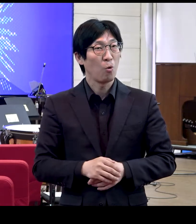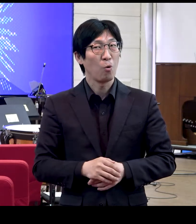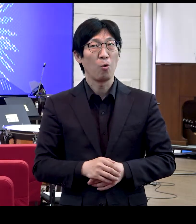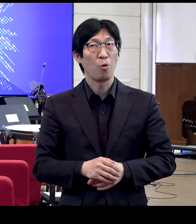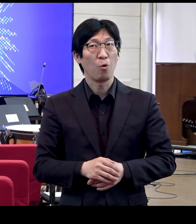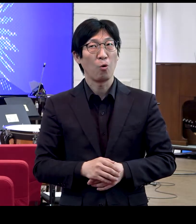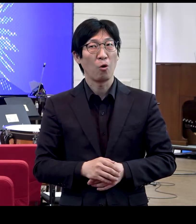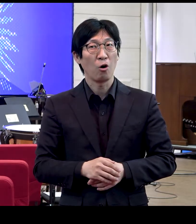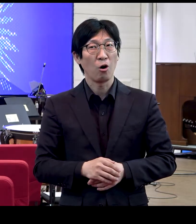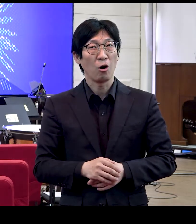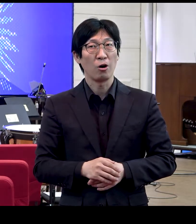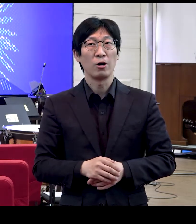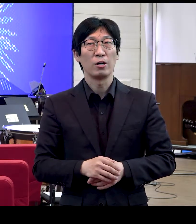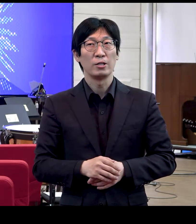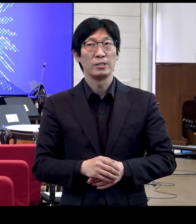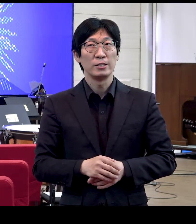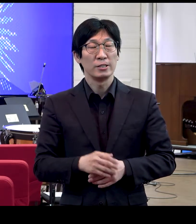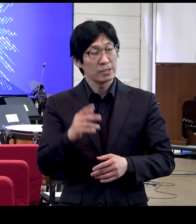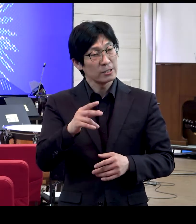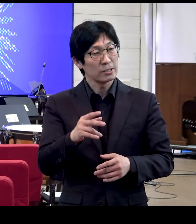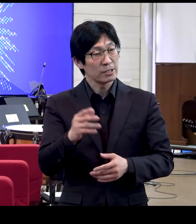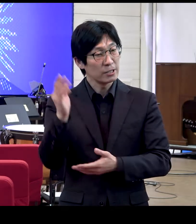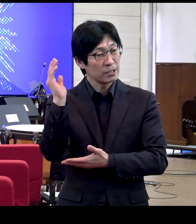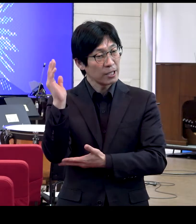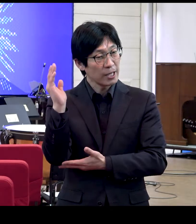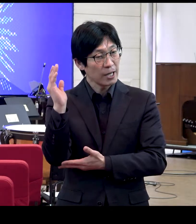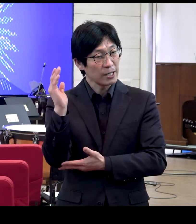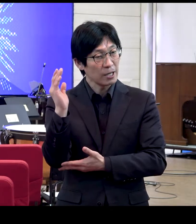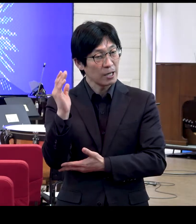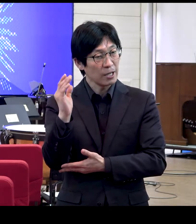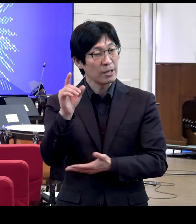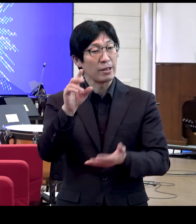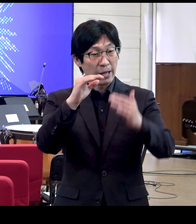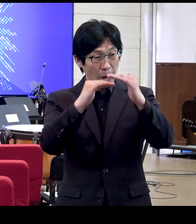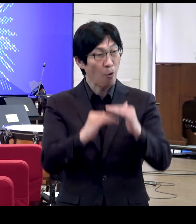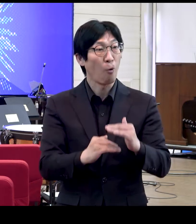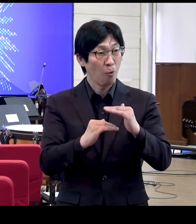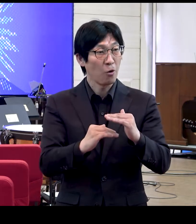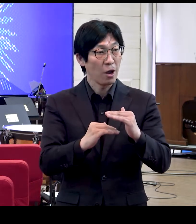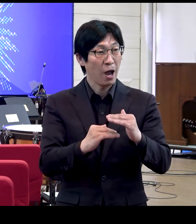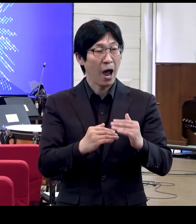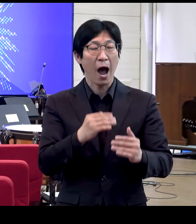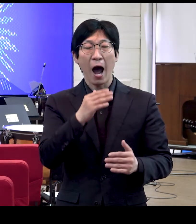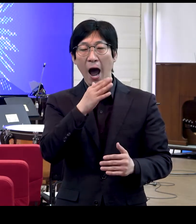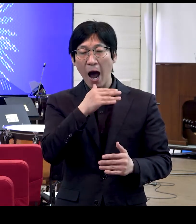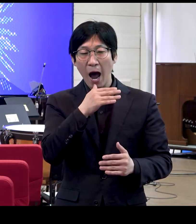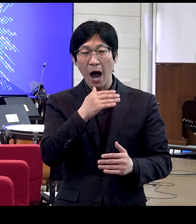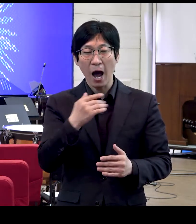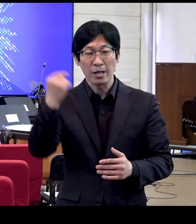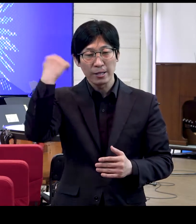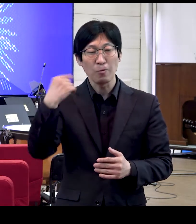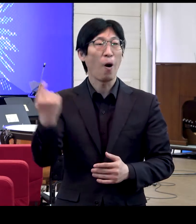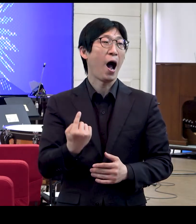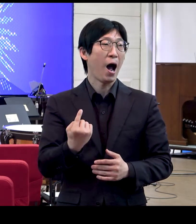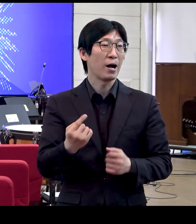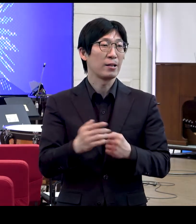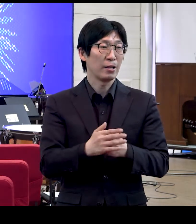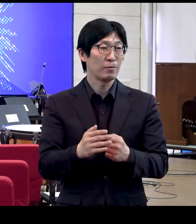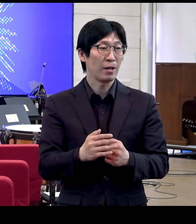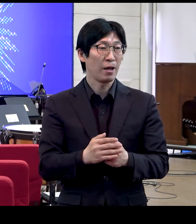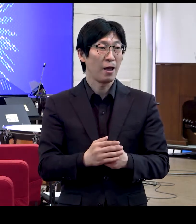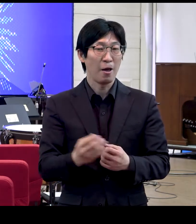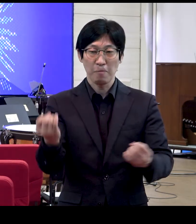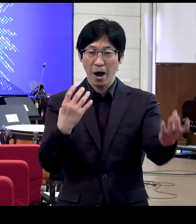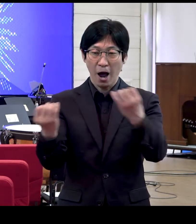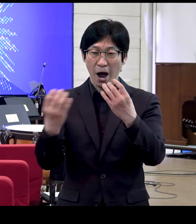정말 어느 때보다도 바로 그 메시지가, 그 내용이 우리에게 정말 중요한 그런 시대 속에 있어서